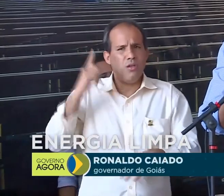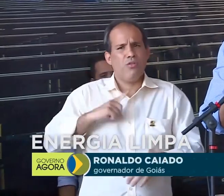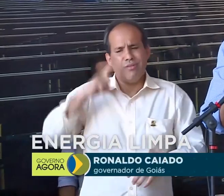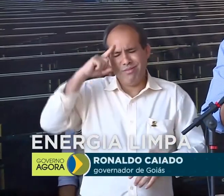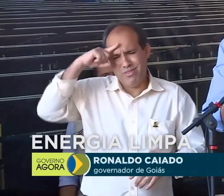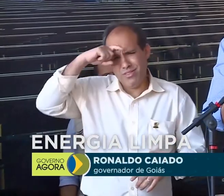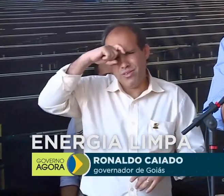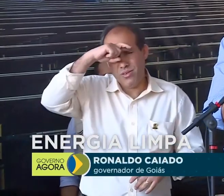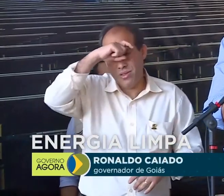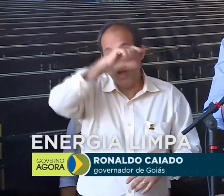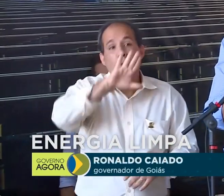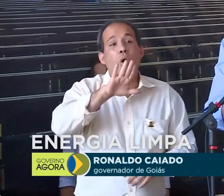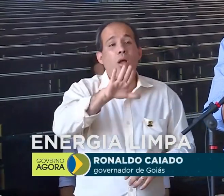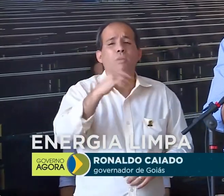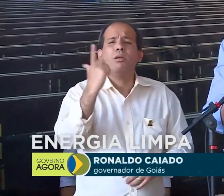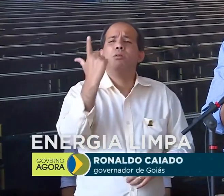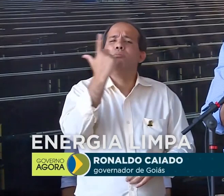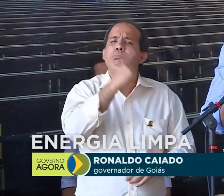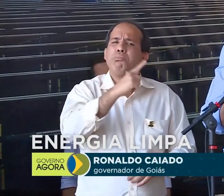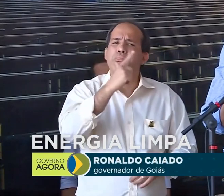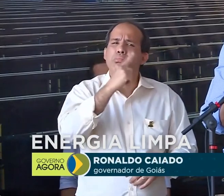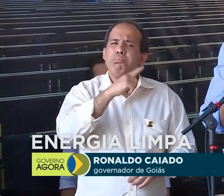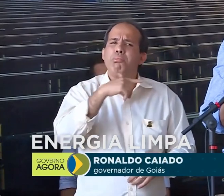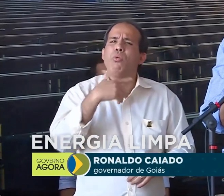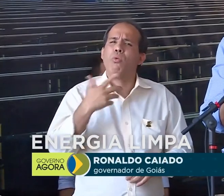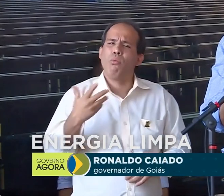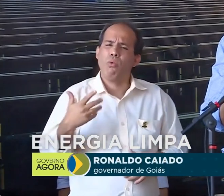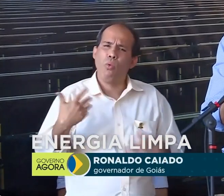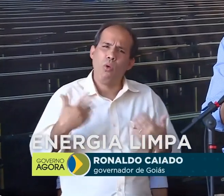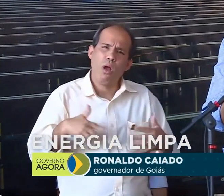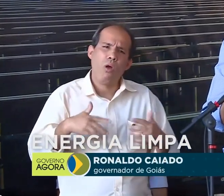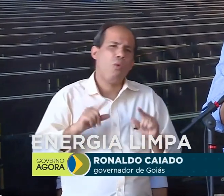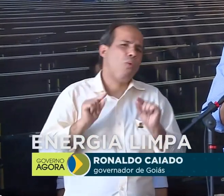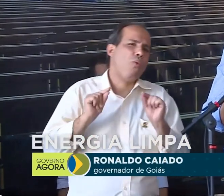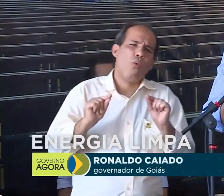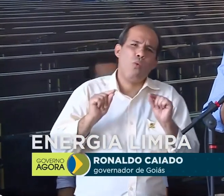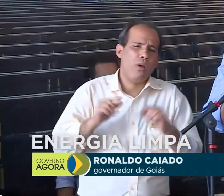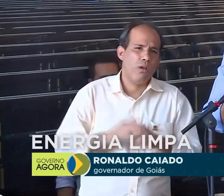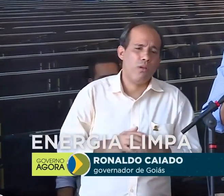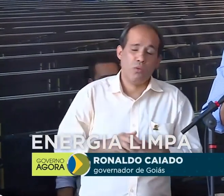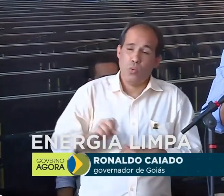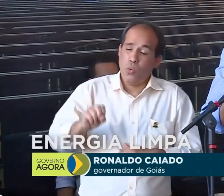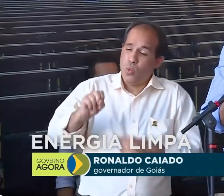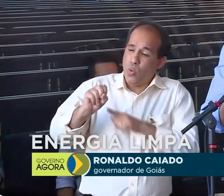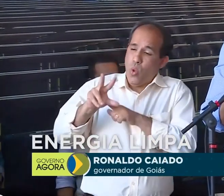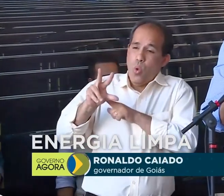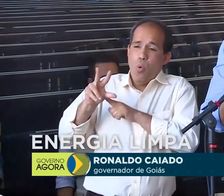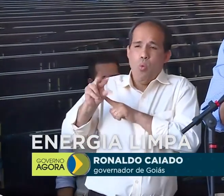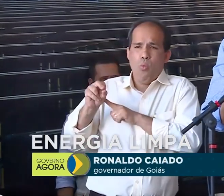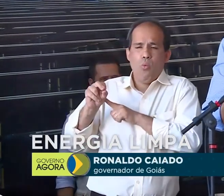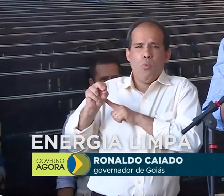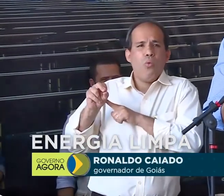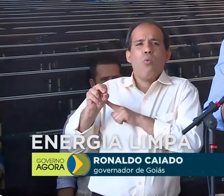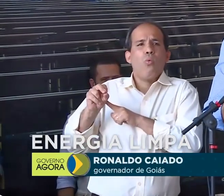conseguiu fazer algo que é inédito. Ou seja, Vossa Excelência conseguiu